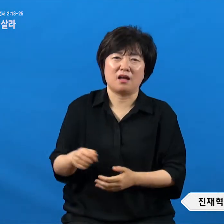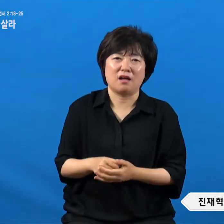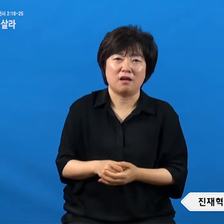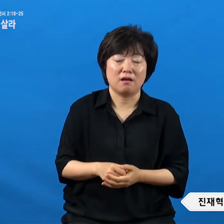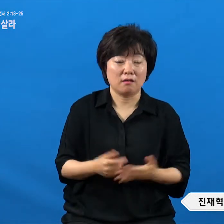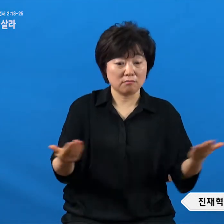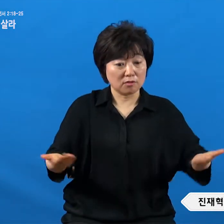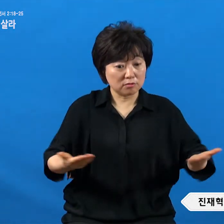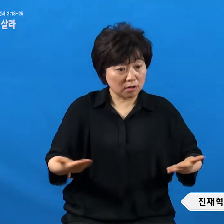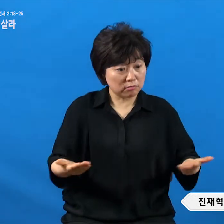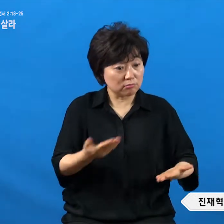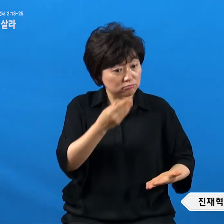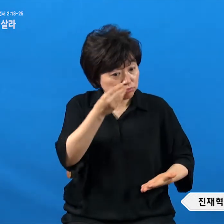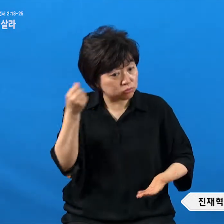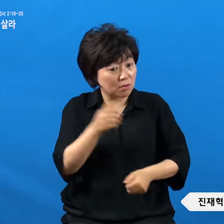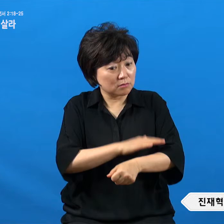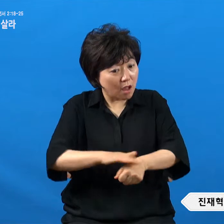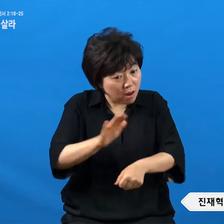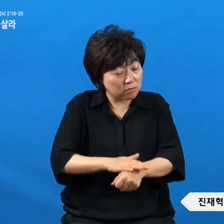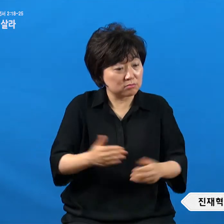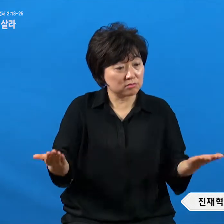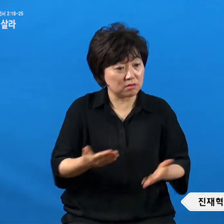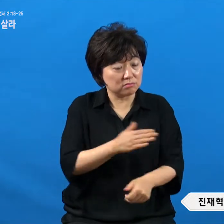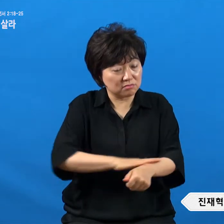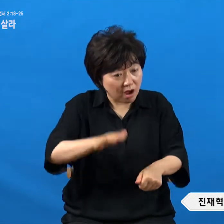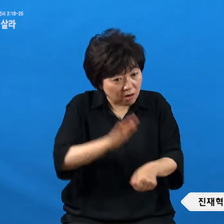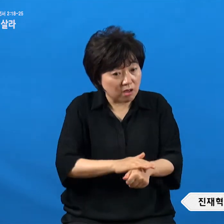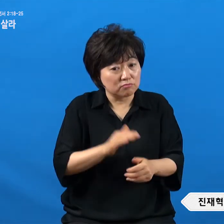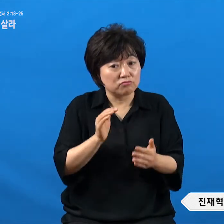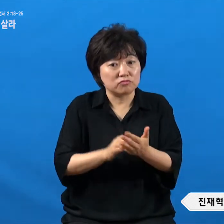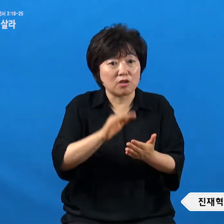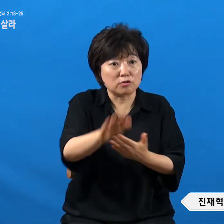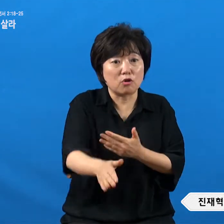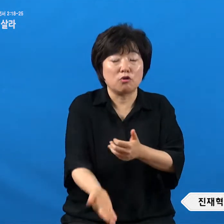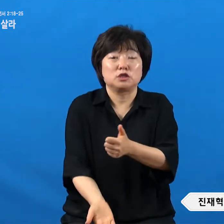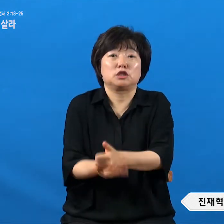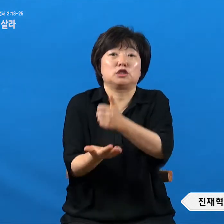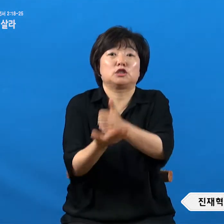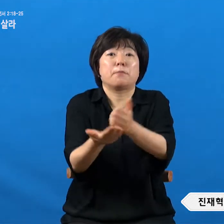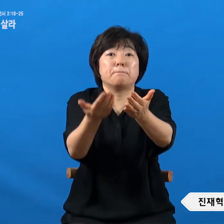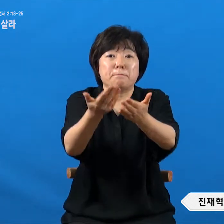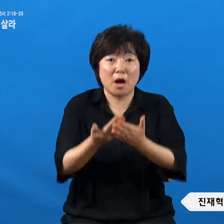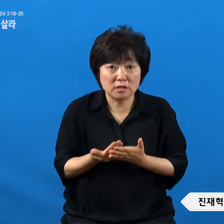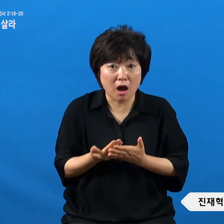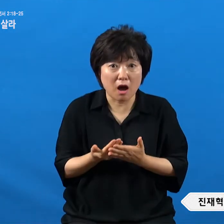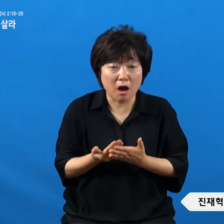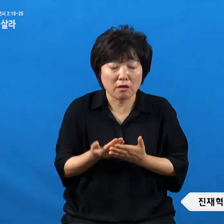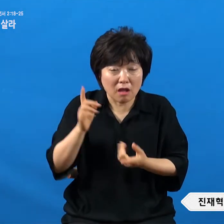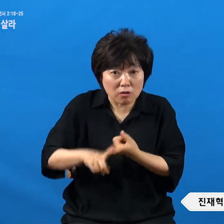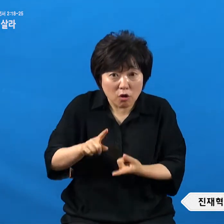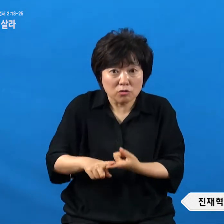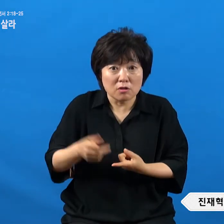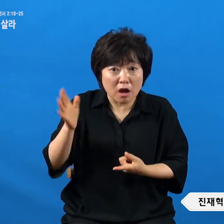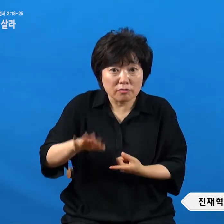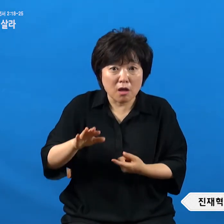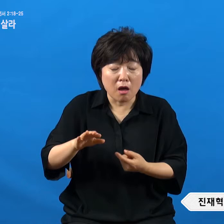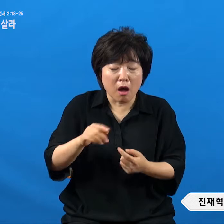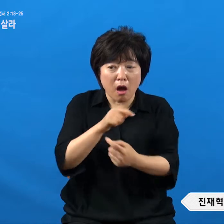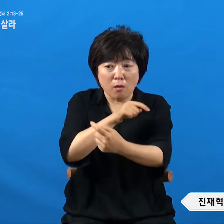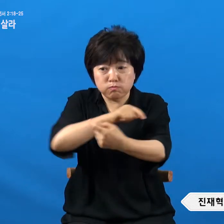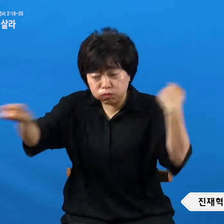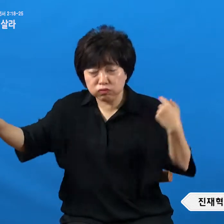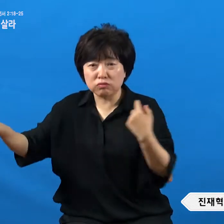하지 못해서 받는 고난이라면 당연한 것이라고 이야기합니다. 그러나 선을